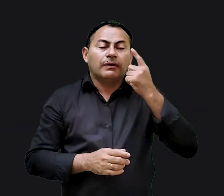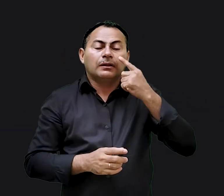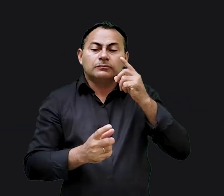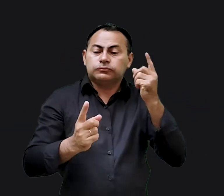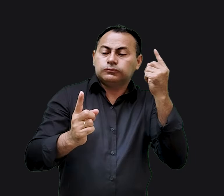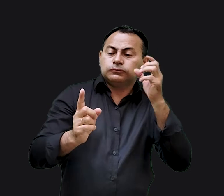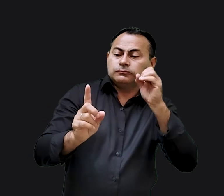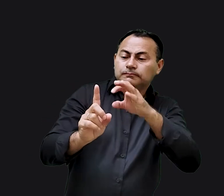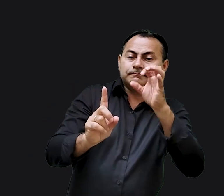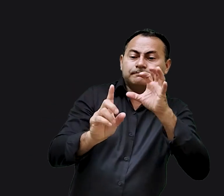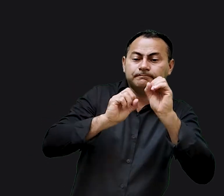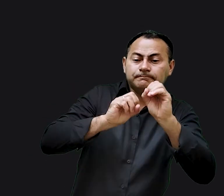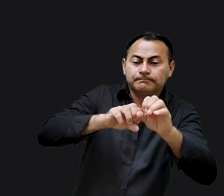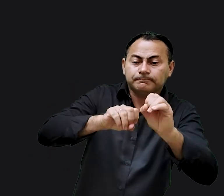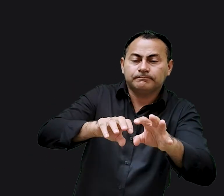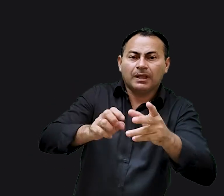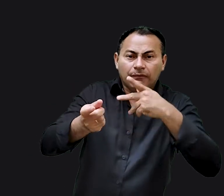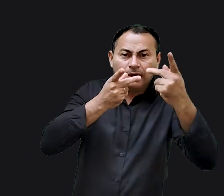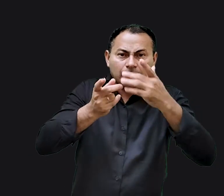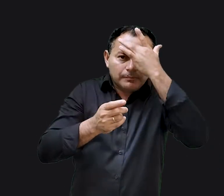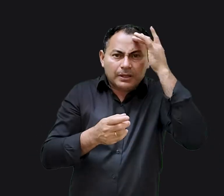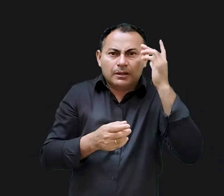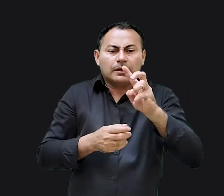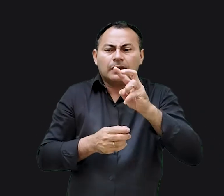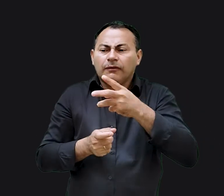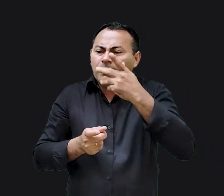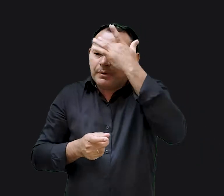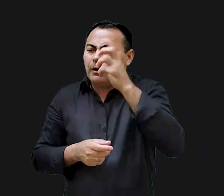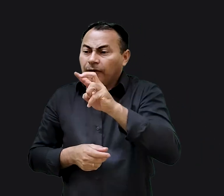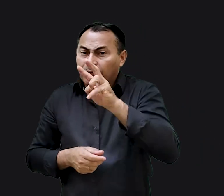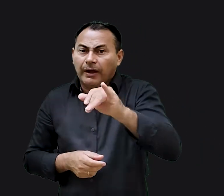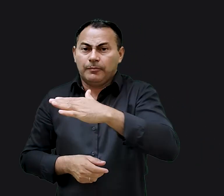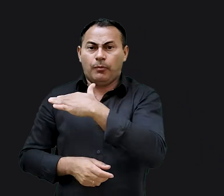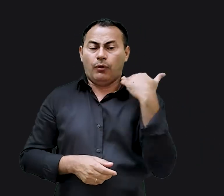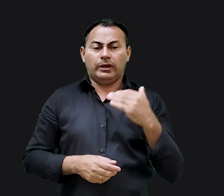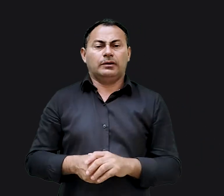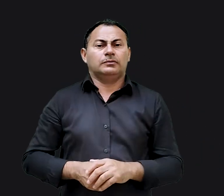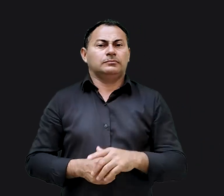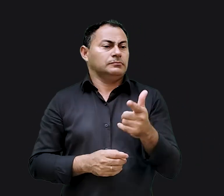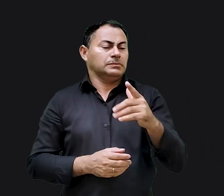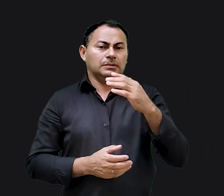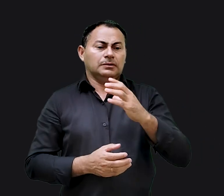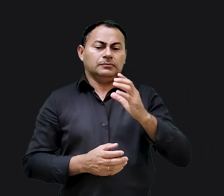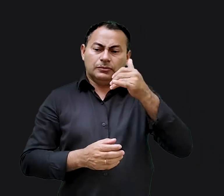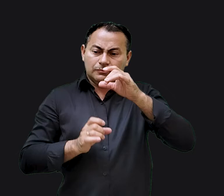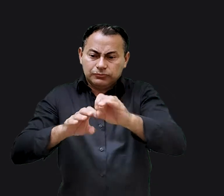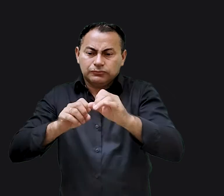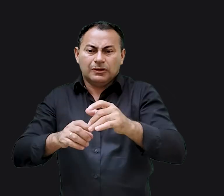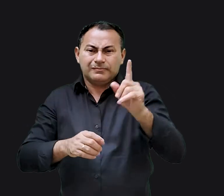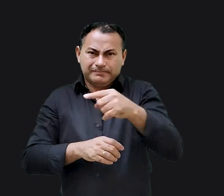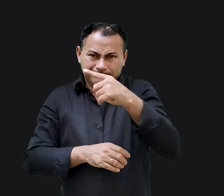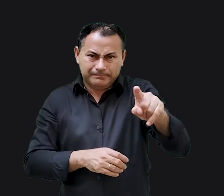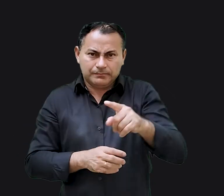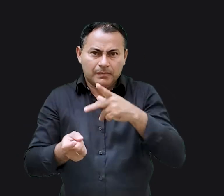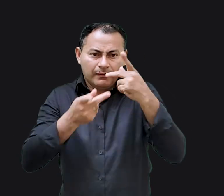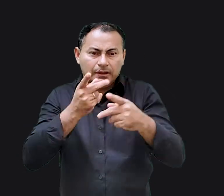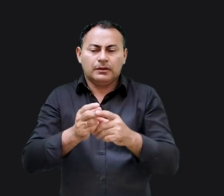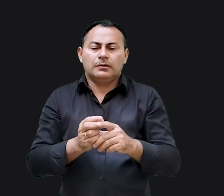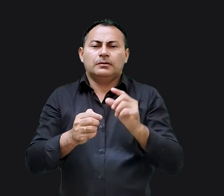advertência. Quando eu disser a um ímpio que ele vai morrer, e você não o advertir, nem lhe falar para dissuadi-lo